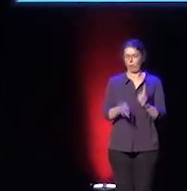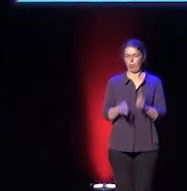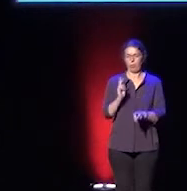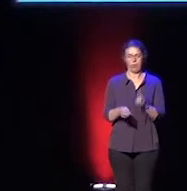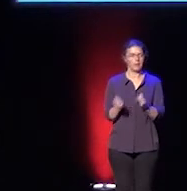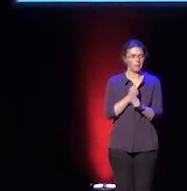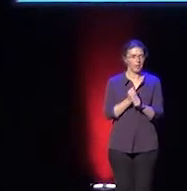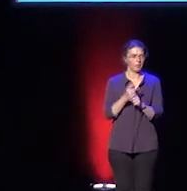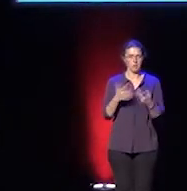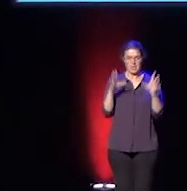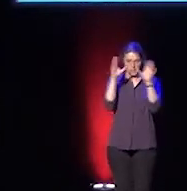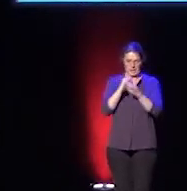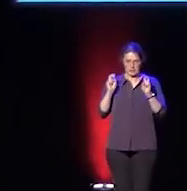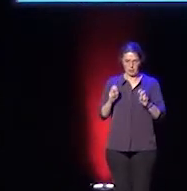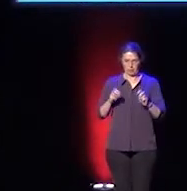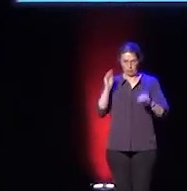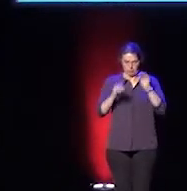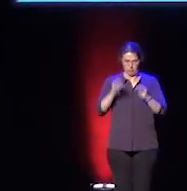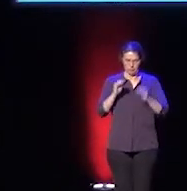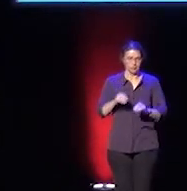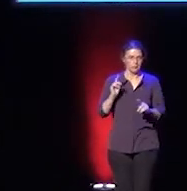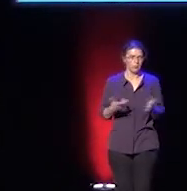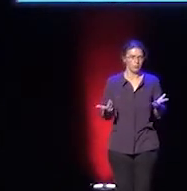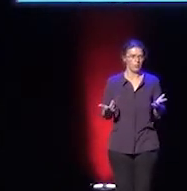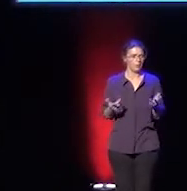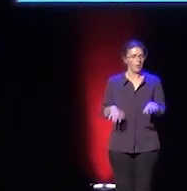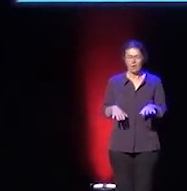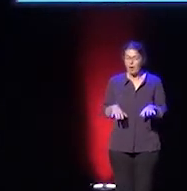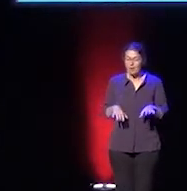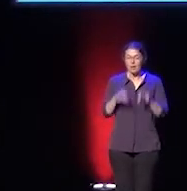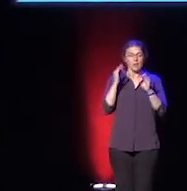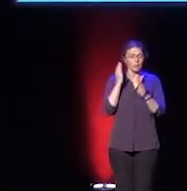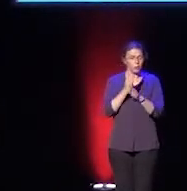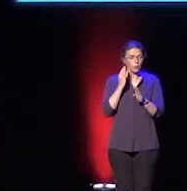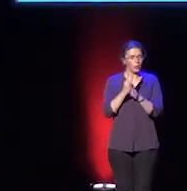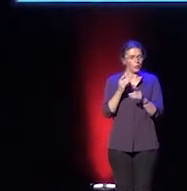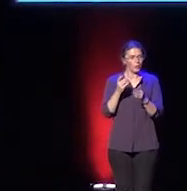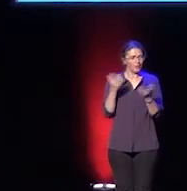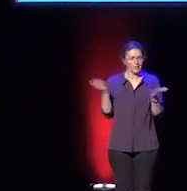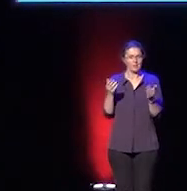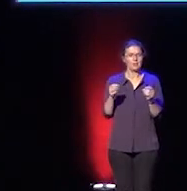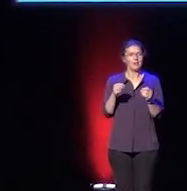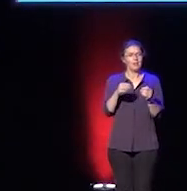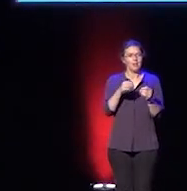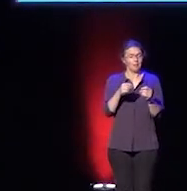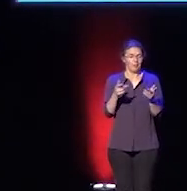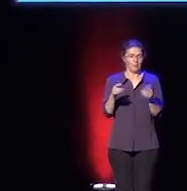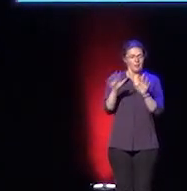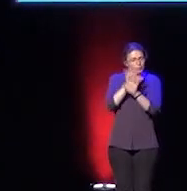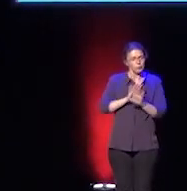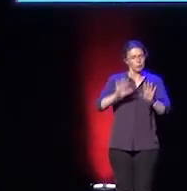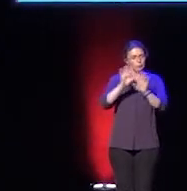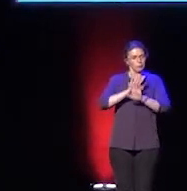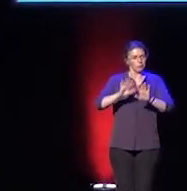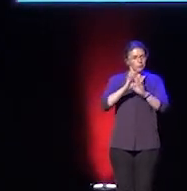manchmal in Nachtsitzungen gemacht, sie enthielten von vornherein einen sehr breiten